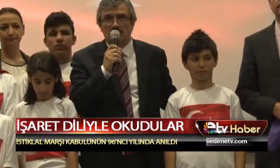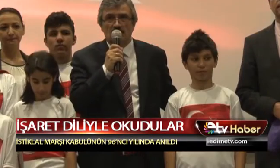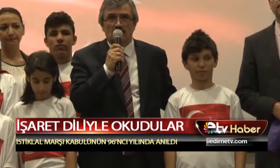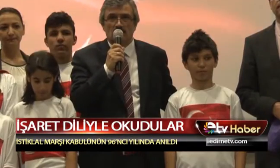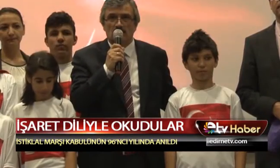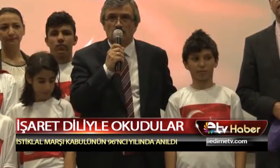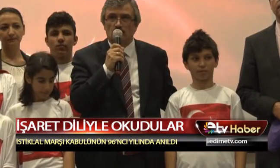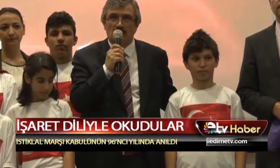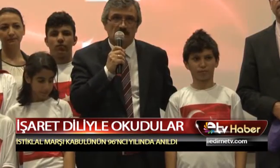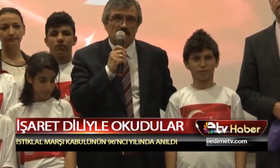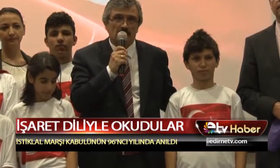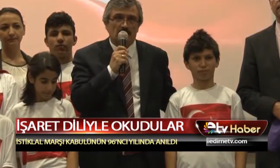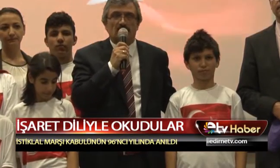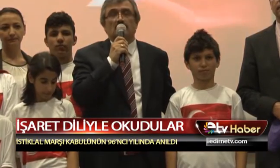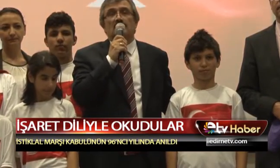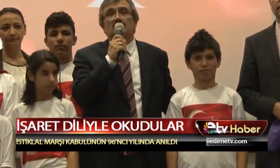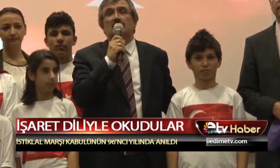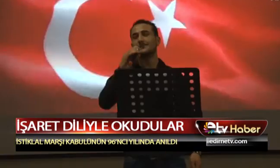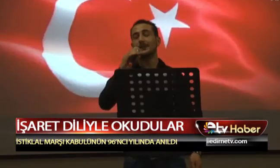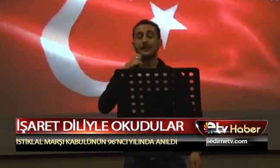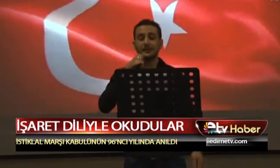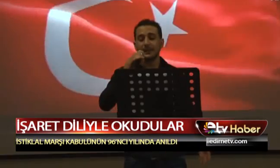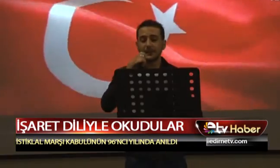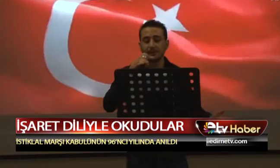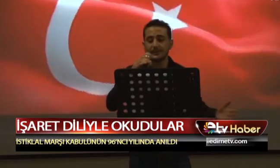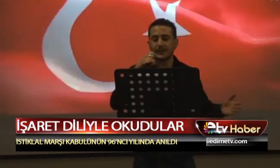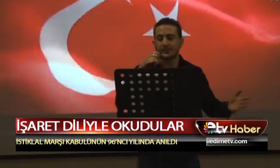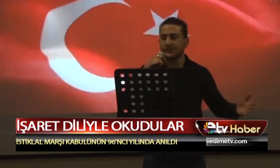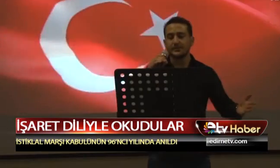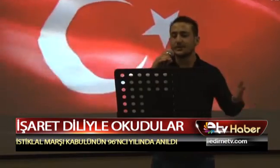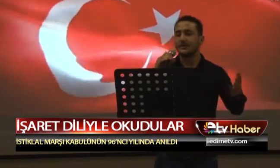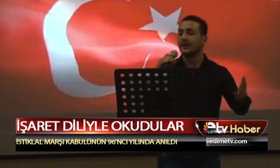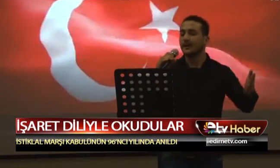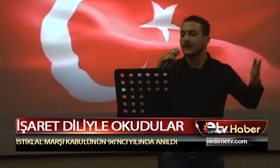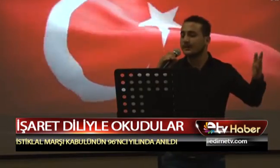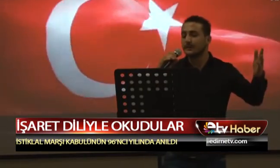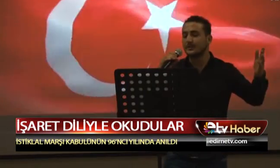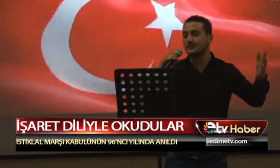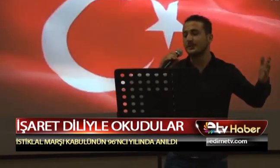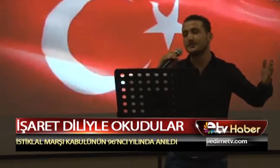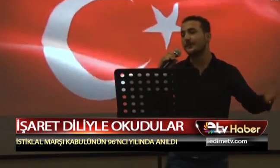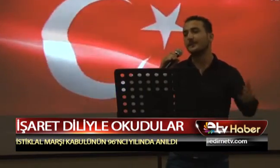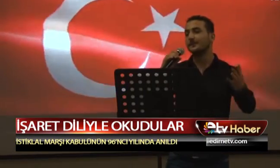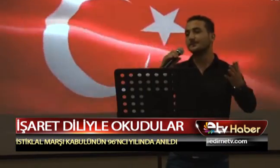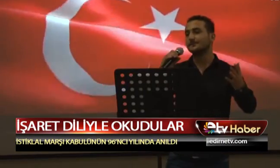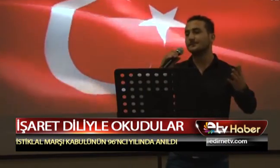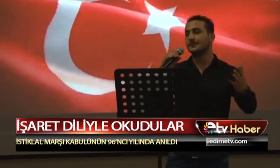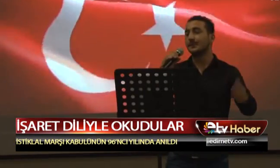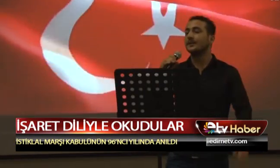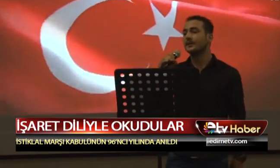Akif Ersoy Konferans Salonu'nda etkinlik düzenlendi. Gelinim gibi için kalkıp geçmişe sevemem.